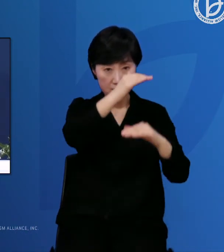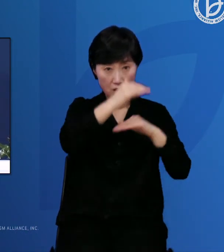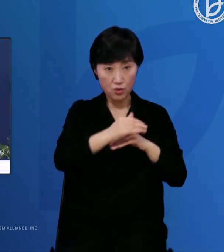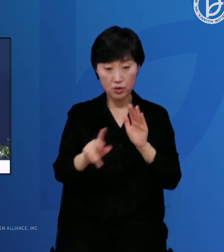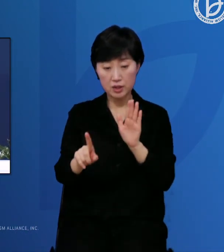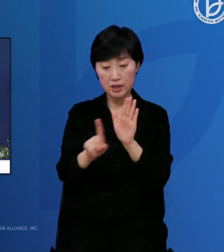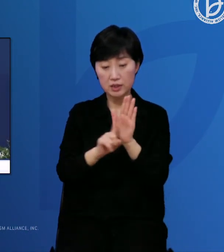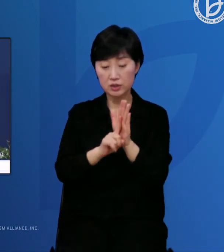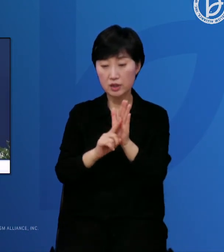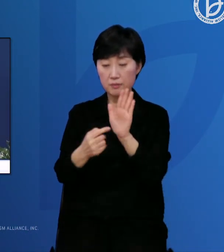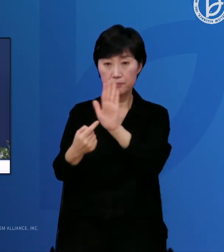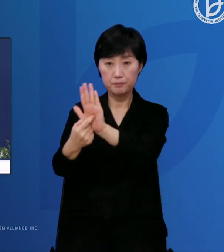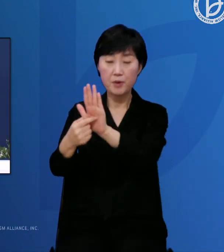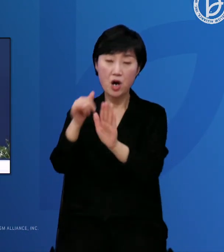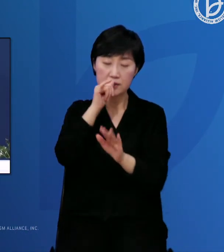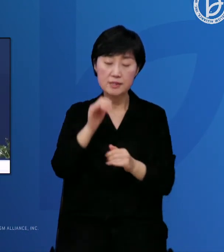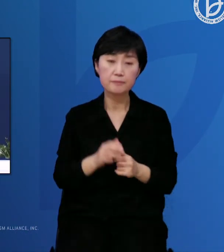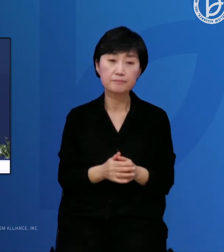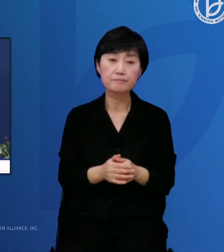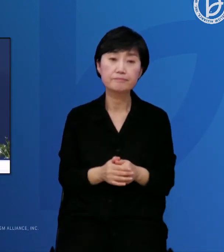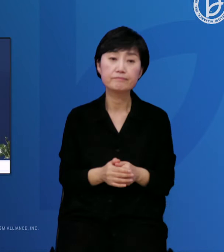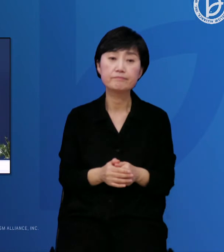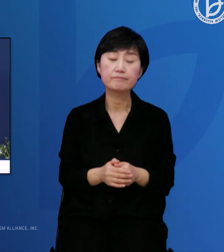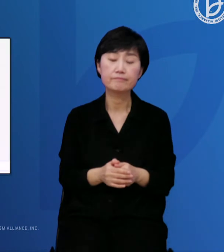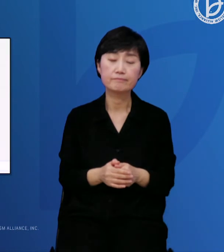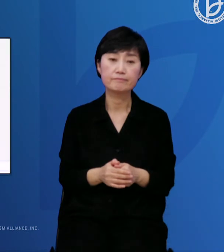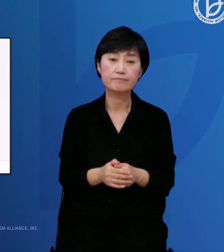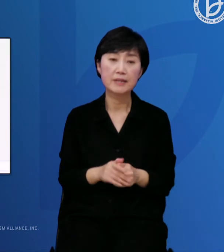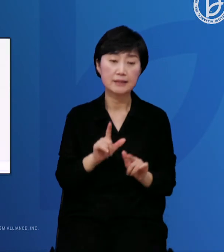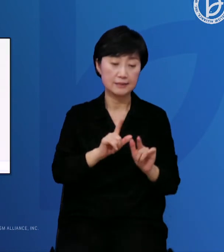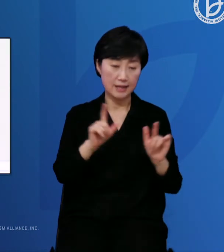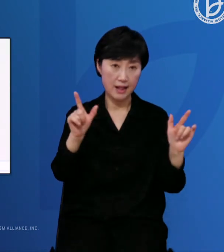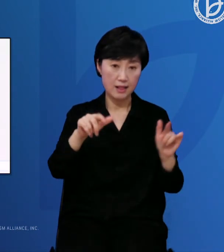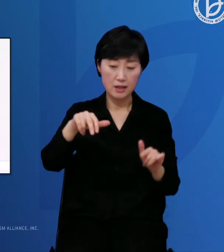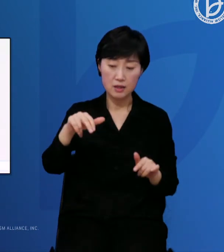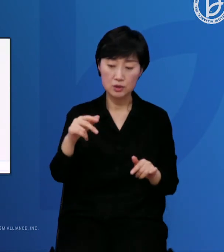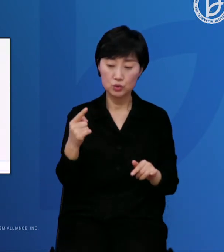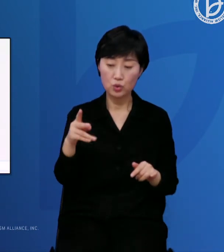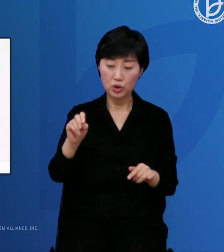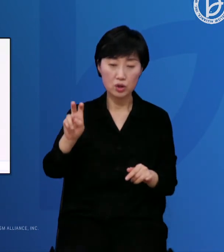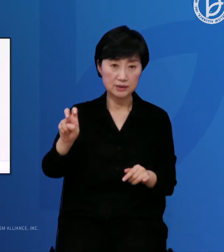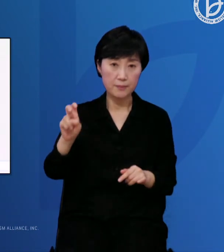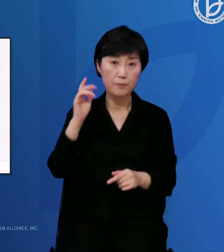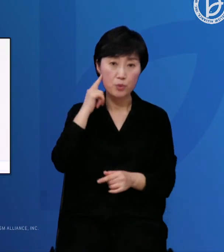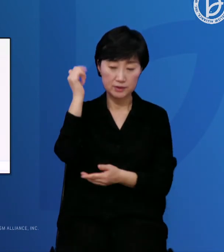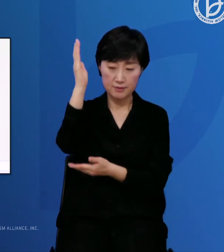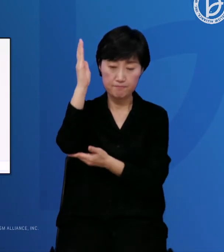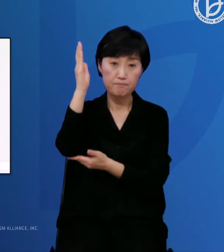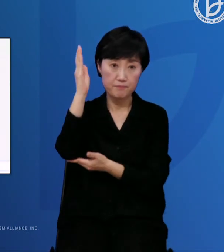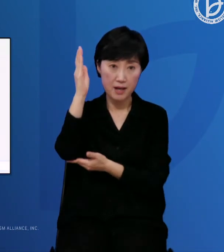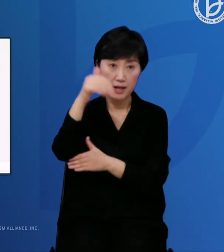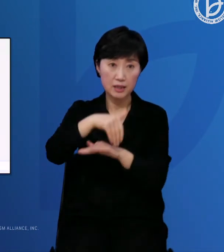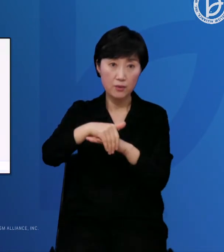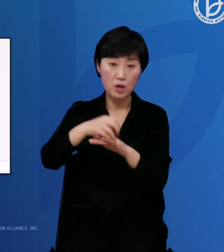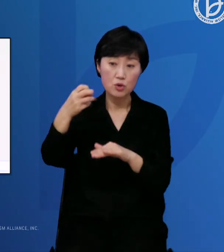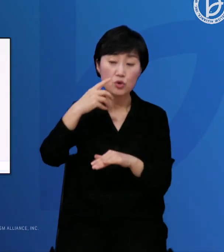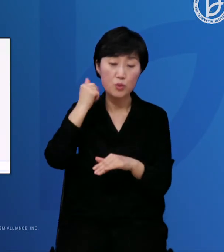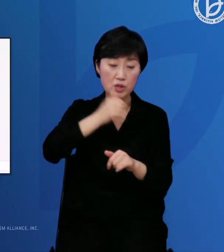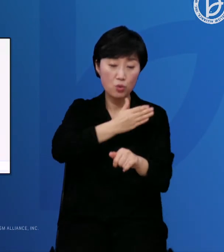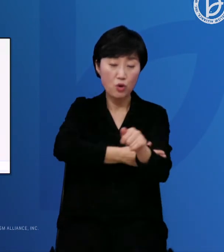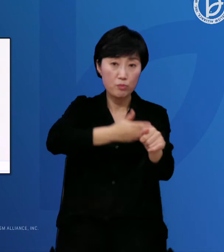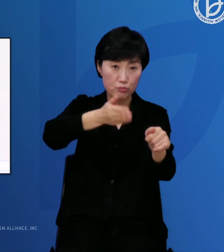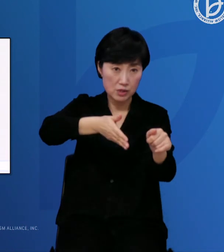동시 생방송으로 진행됩니다. 이날 예배는 조경삼 총회장이 설교하며 류광수 목사가